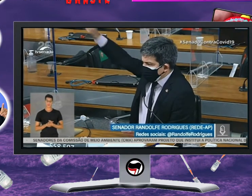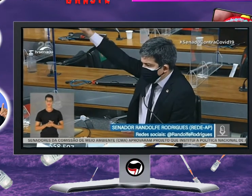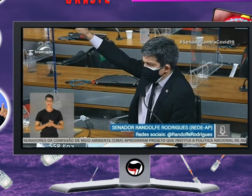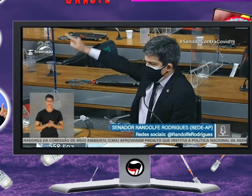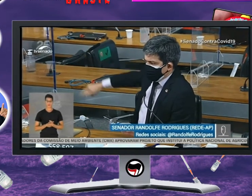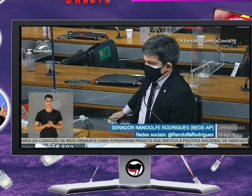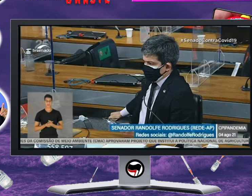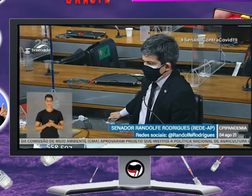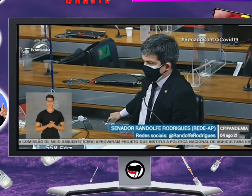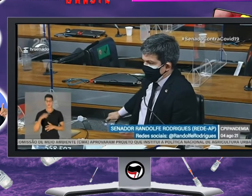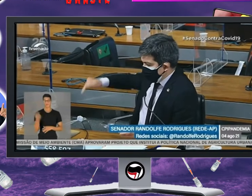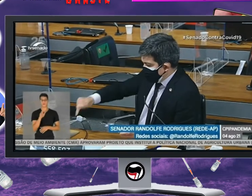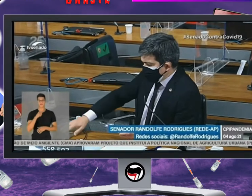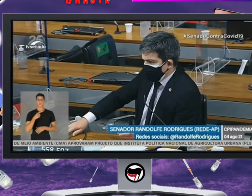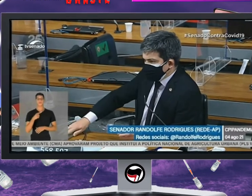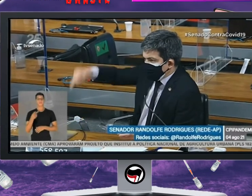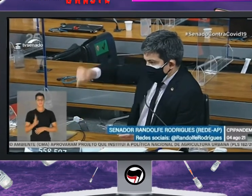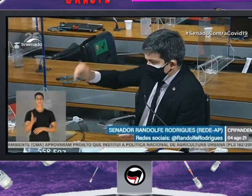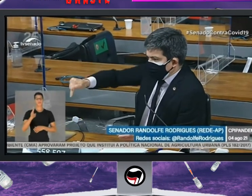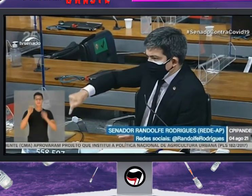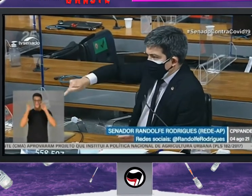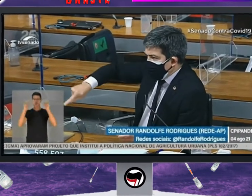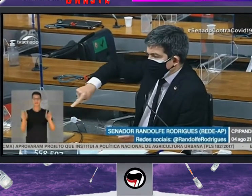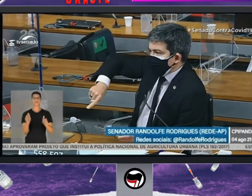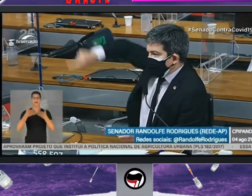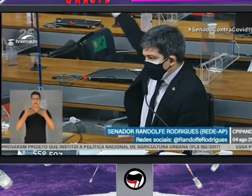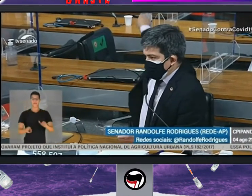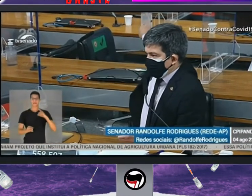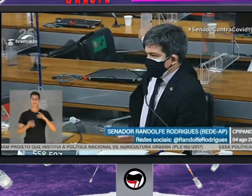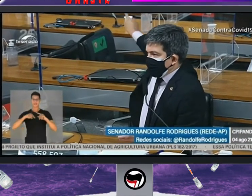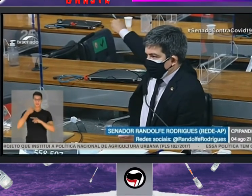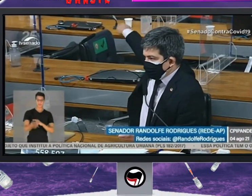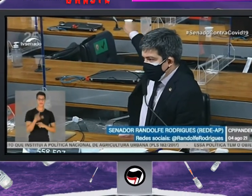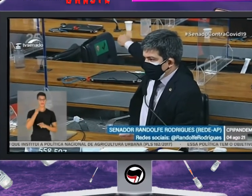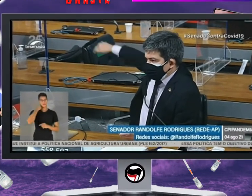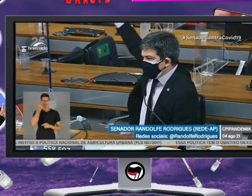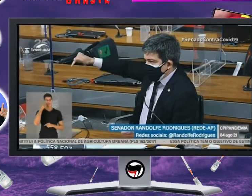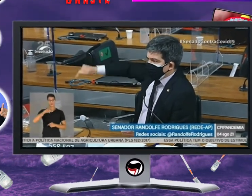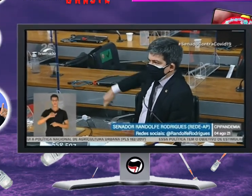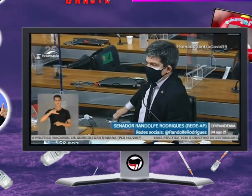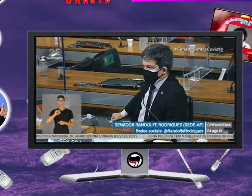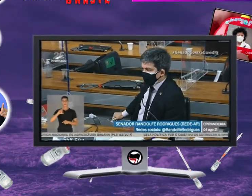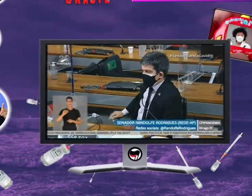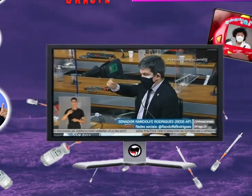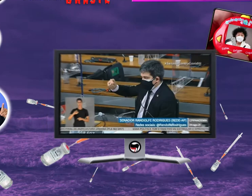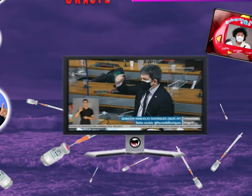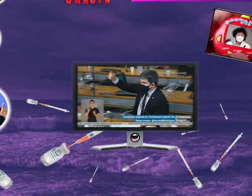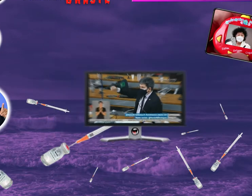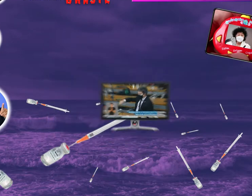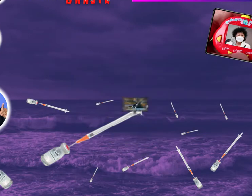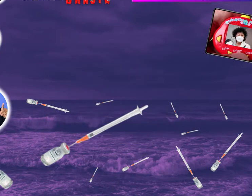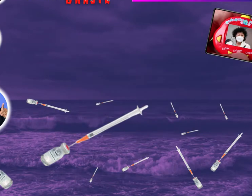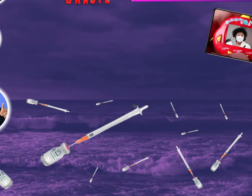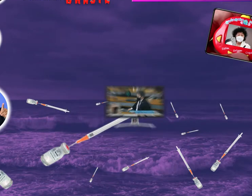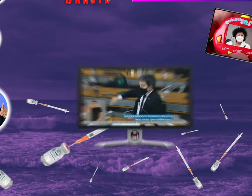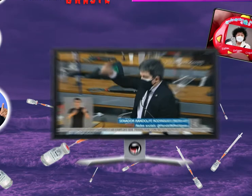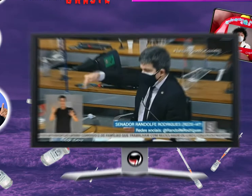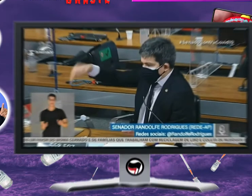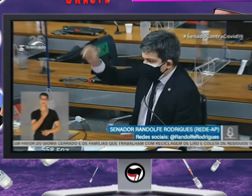Saúde não é aberto. E salta os olhos, este inquérito se é aberto logo depois. O senador Marcos Rogério, nesta comissão, ter falado de eventual vazamento. O governo de Jair